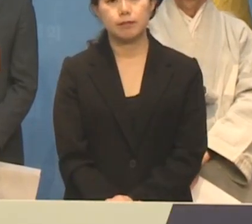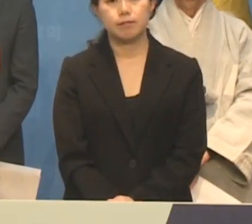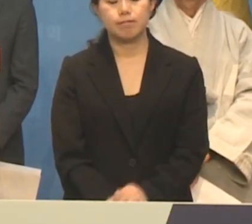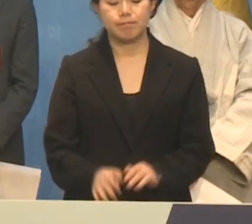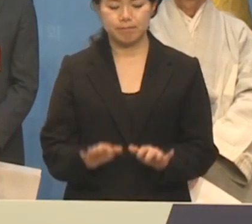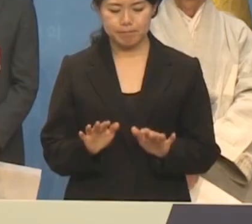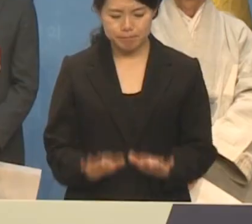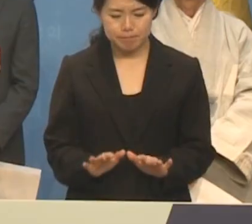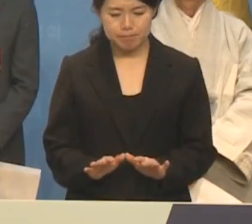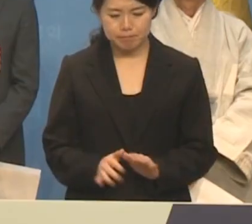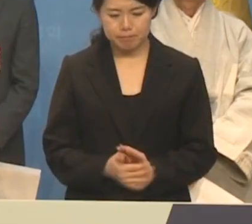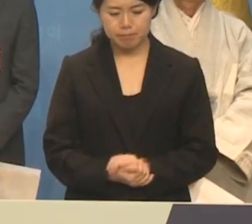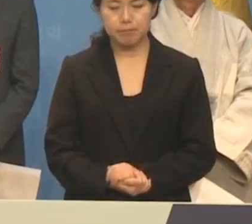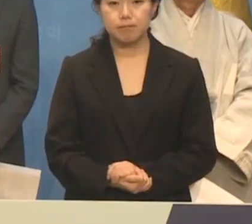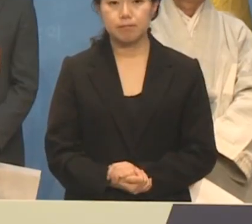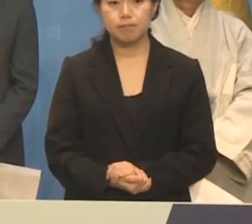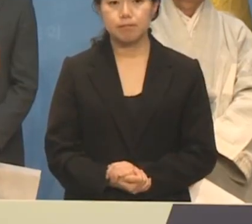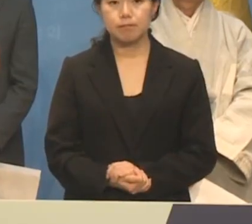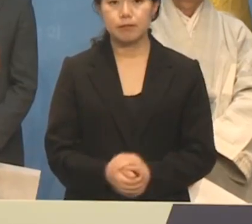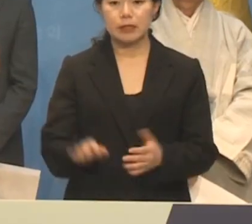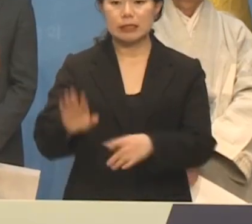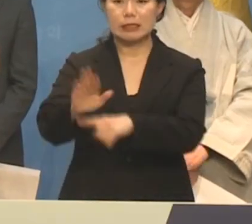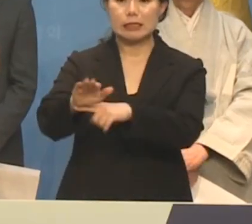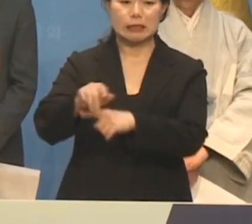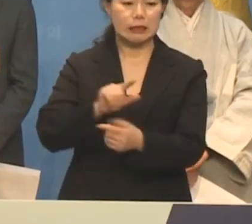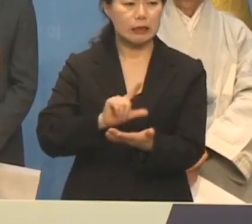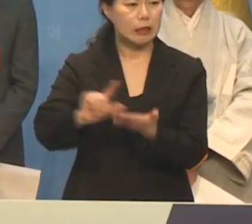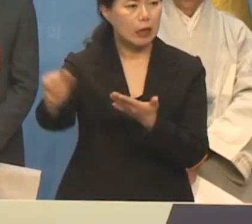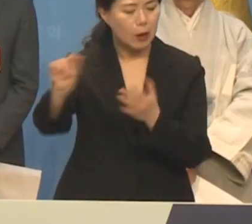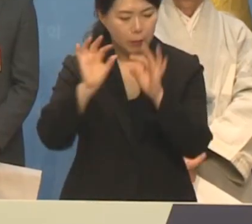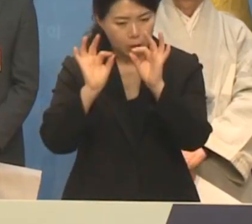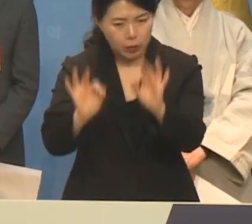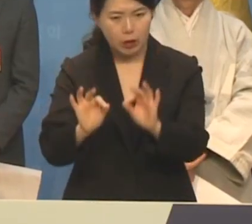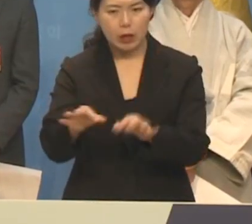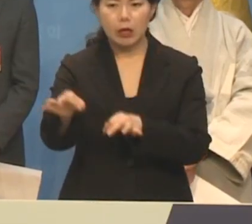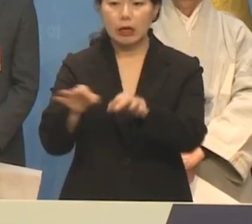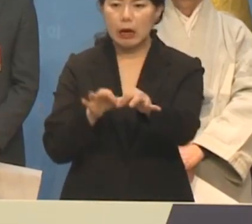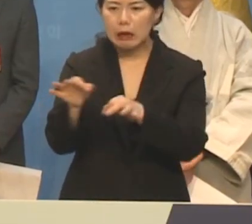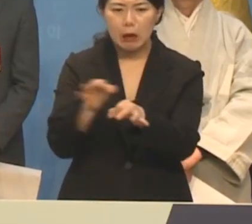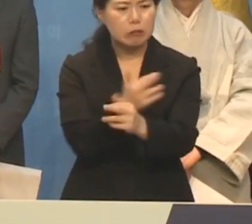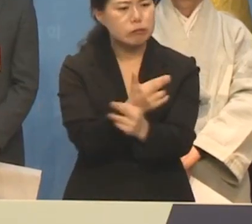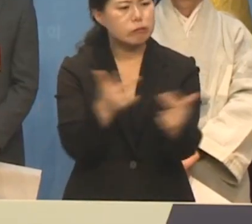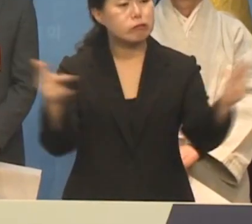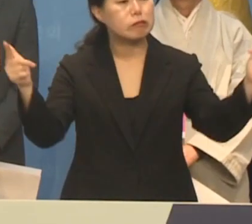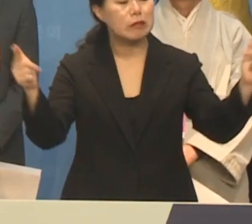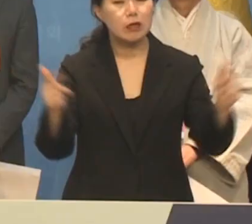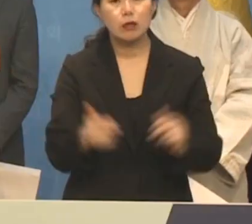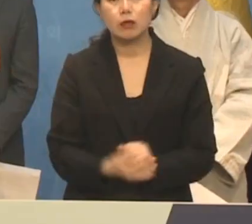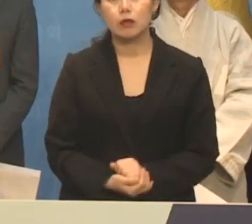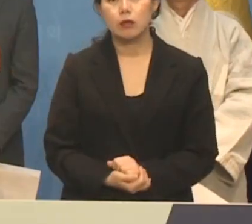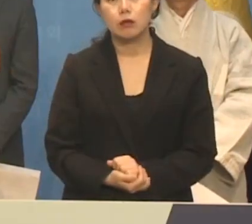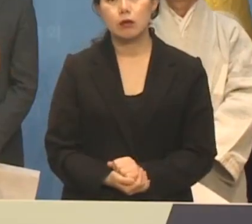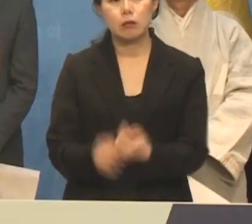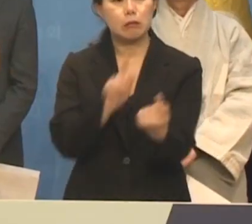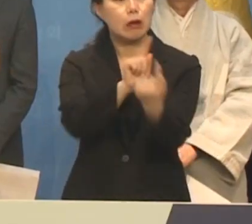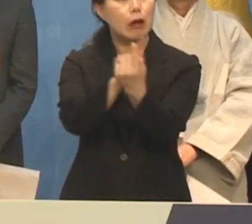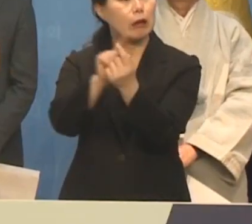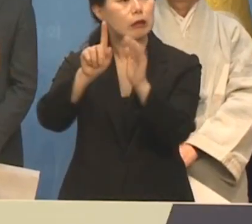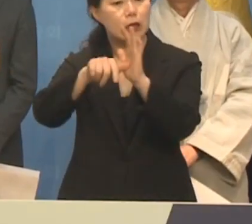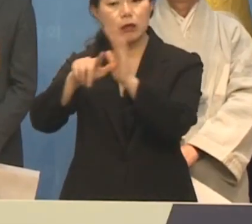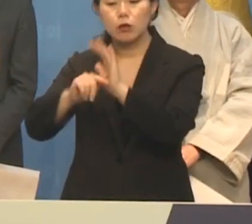지금 시골 도시로 가서 보면 다 가게는 비어있고 만나는 사람마다 이제 말을